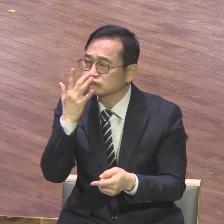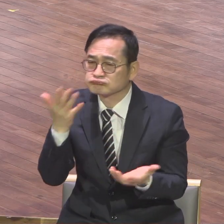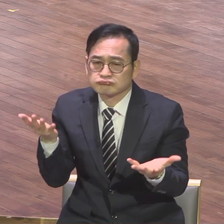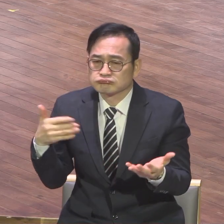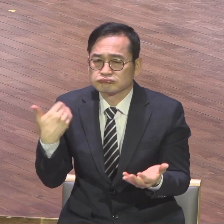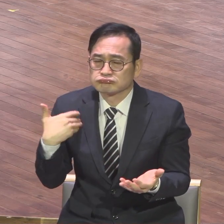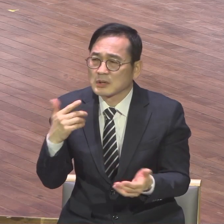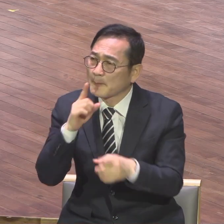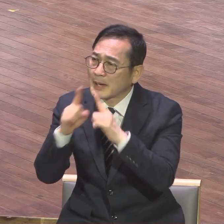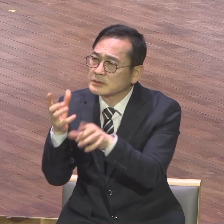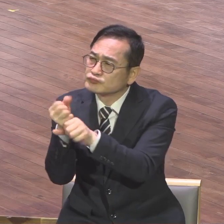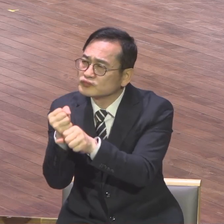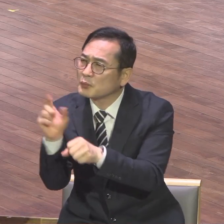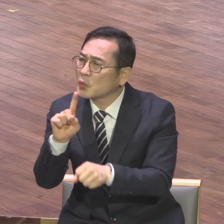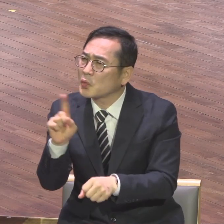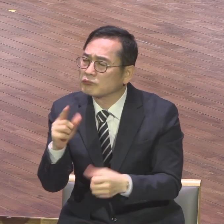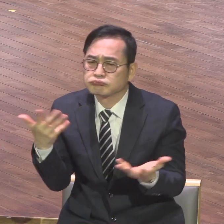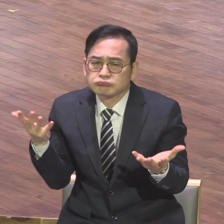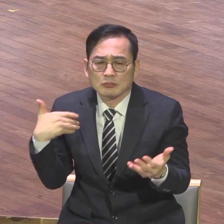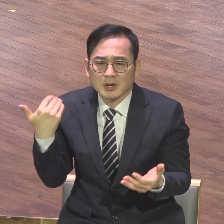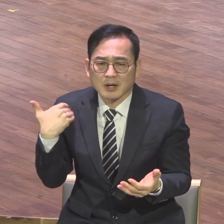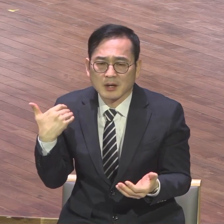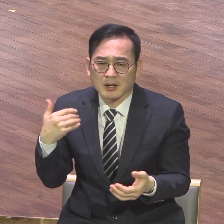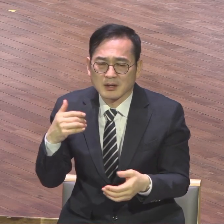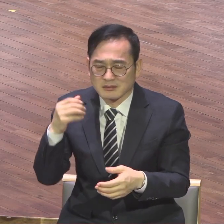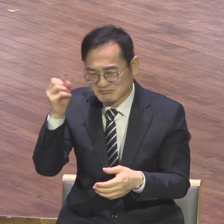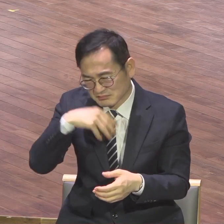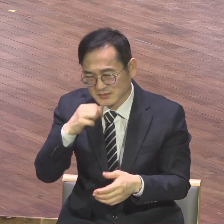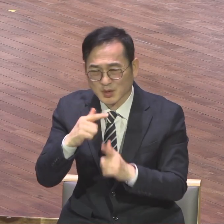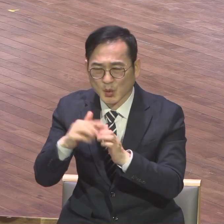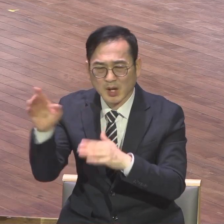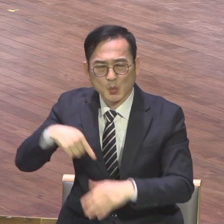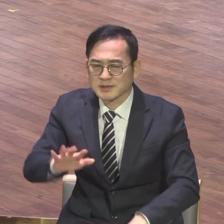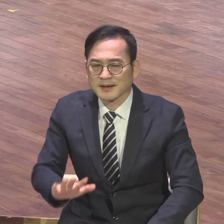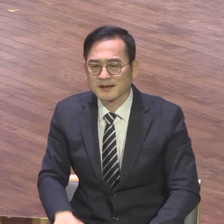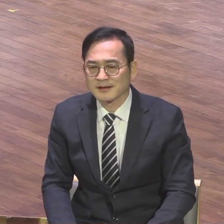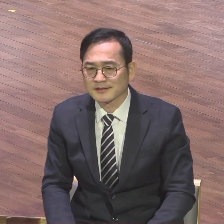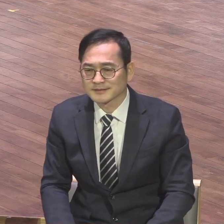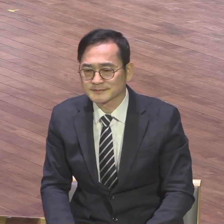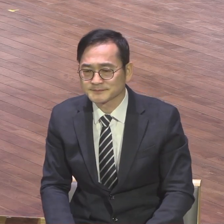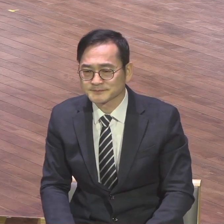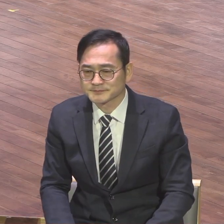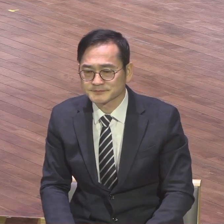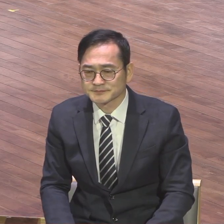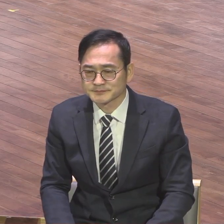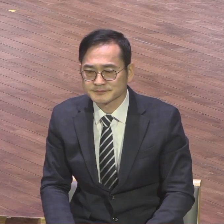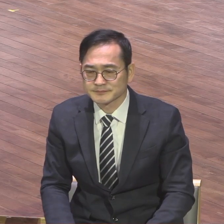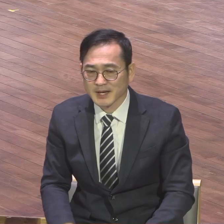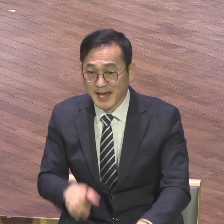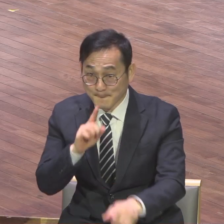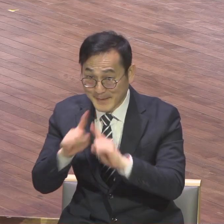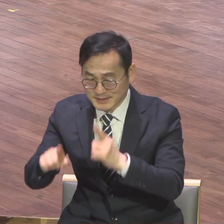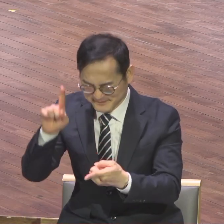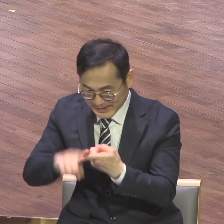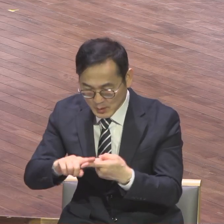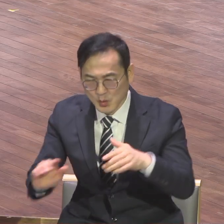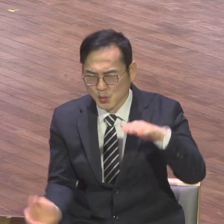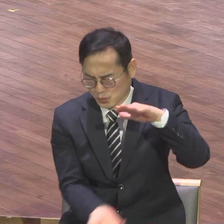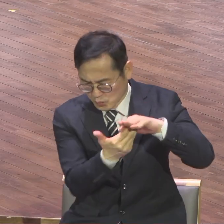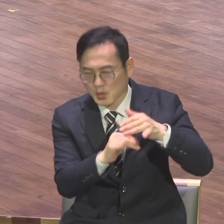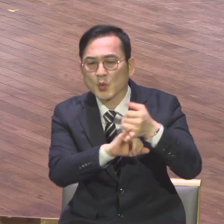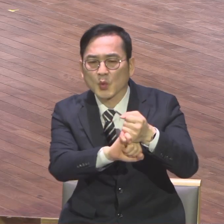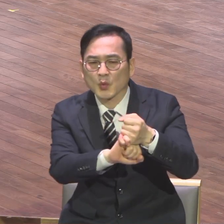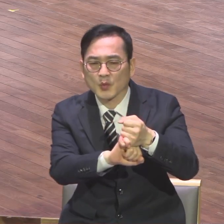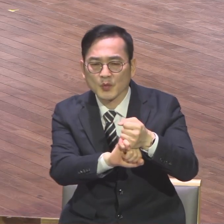말씀이 성취되는 맛을 모르니까, 체험을 못 해봤기 때문에. 말씀은 반드시 성취되기 때문에.